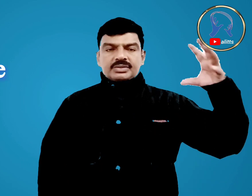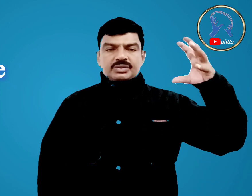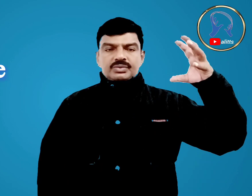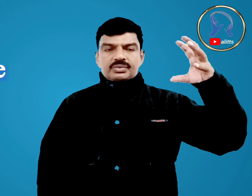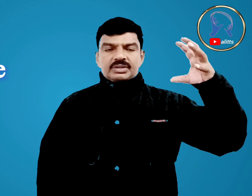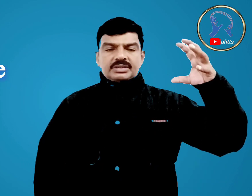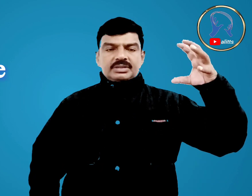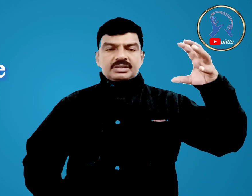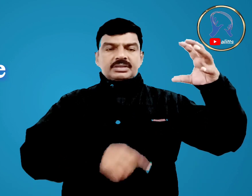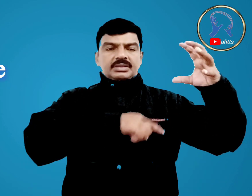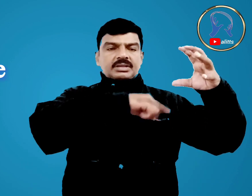सूरज